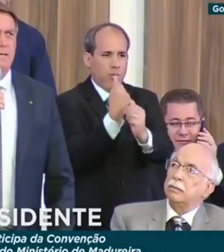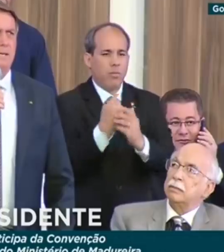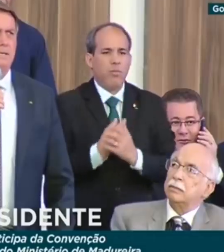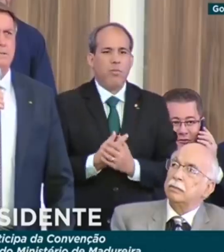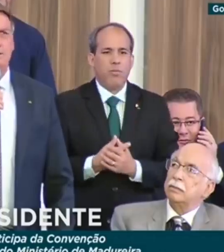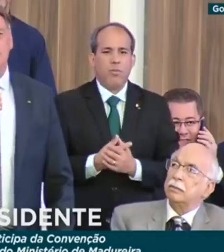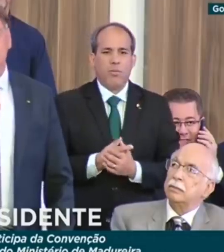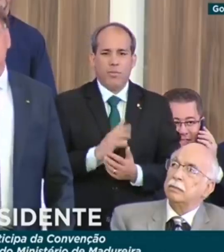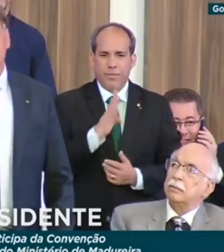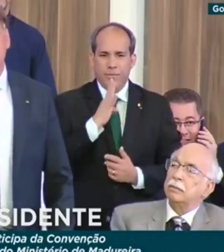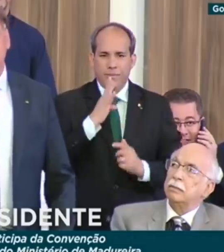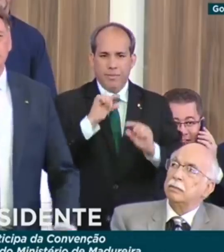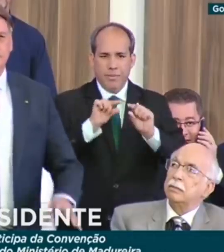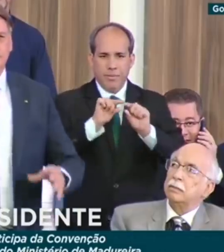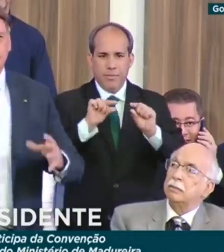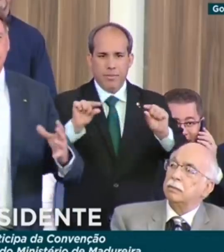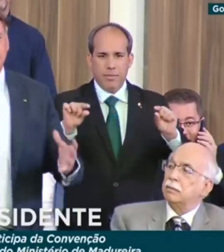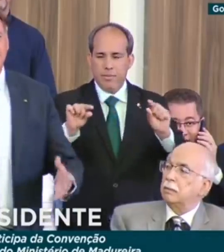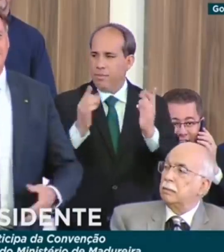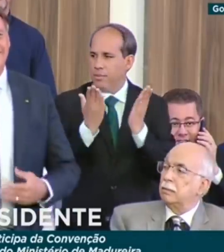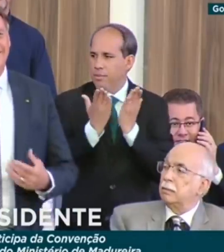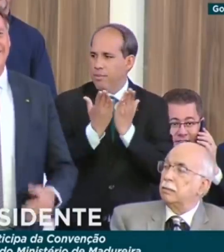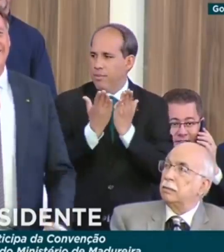É aquela que diz...